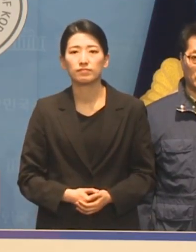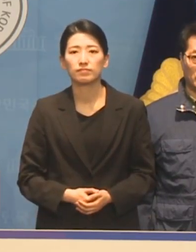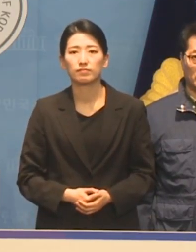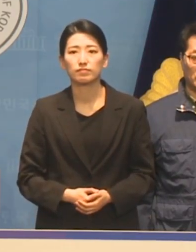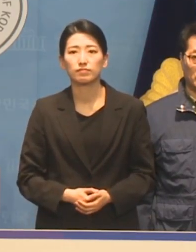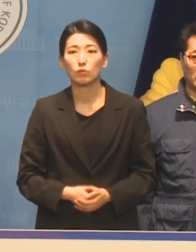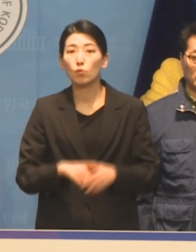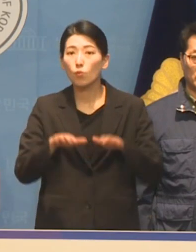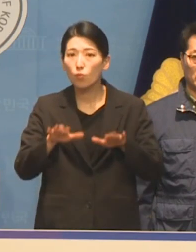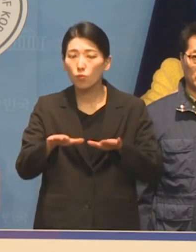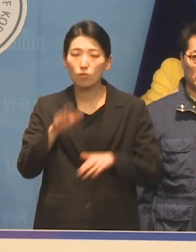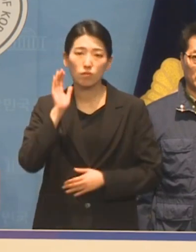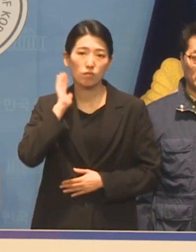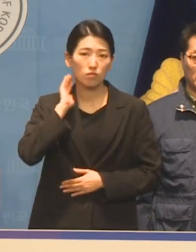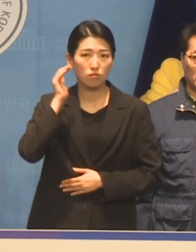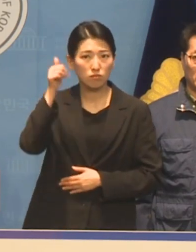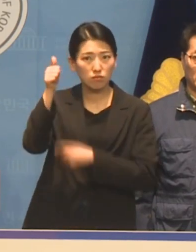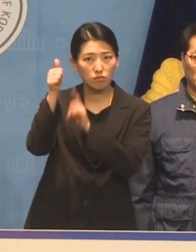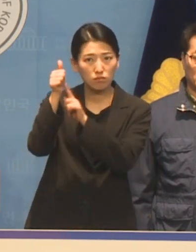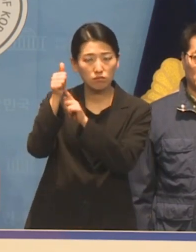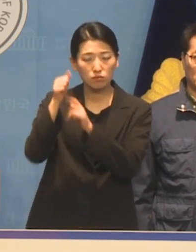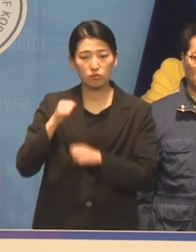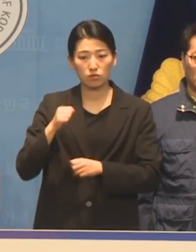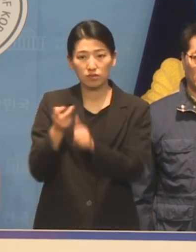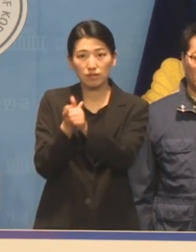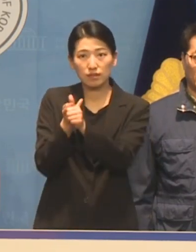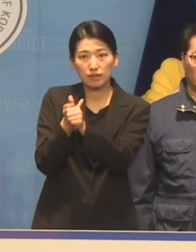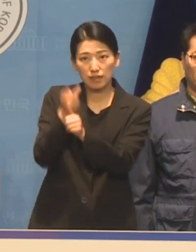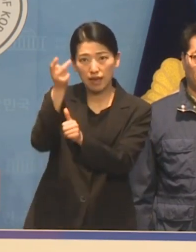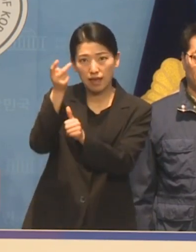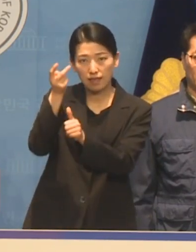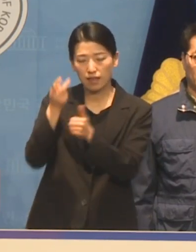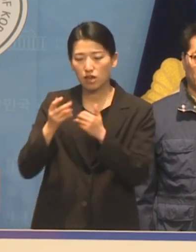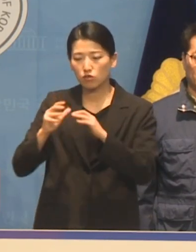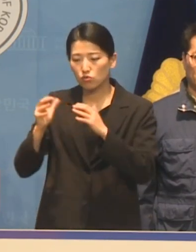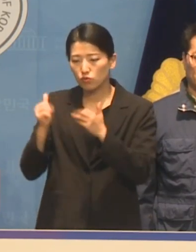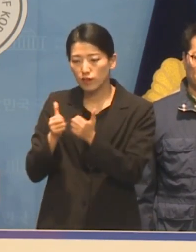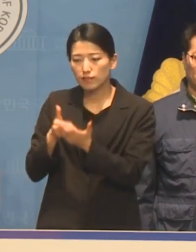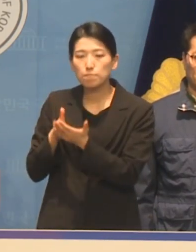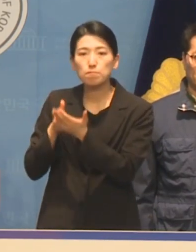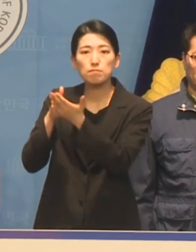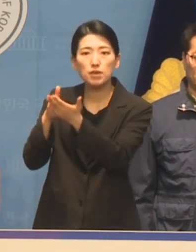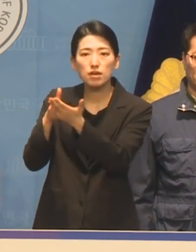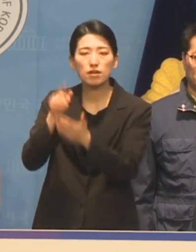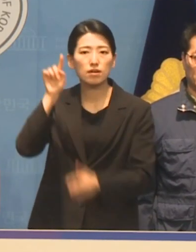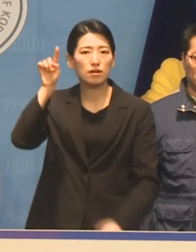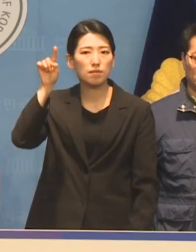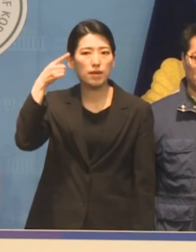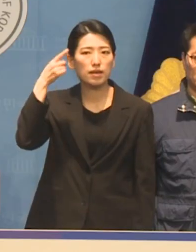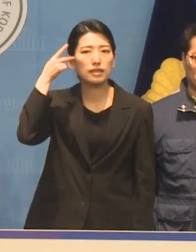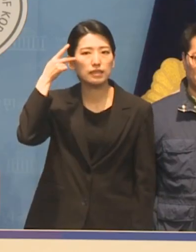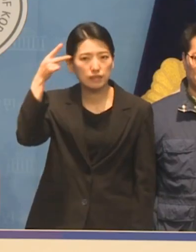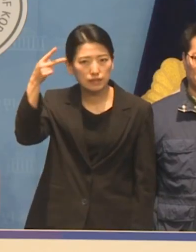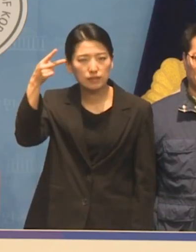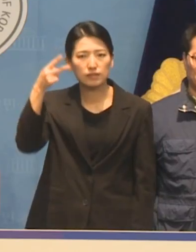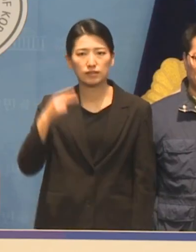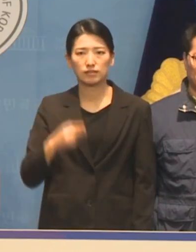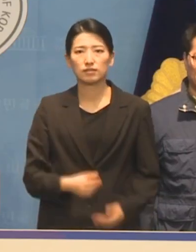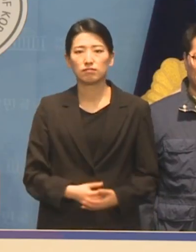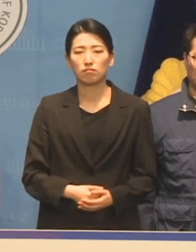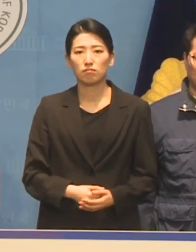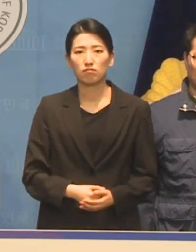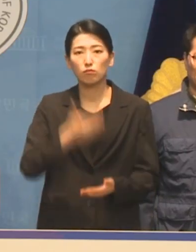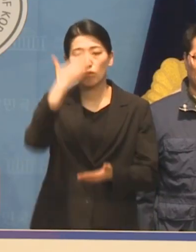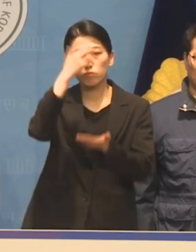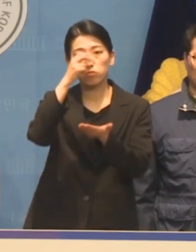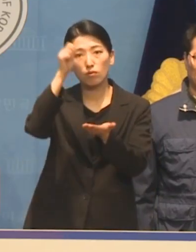오늘은 대통령 윤석열이 탄핵 소추된 지 102일이 되는 날입니다. 그동안